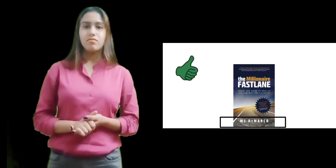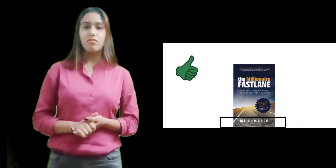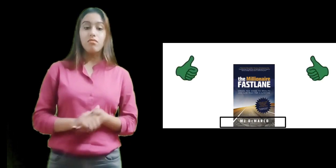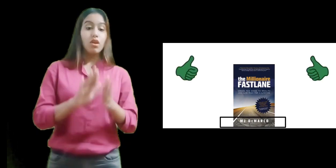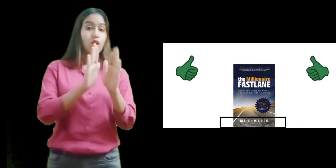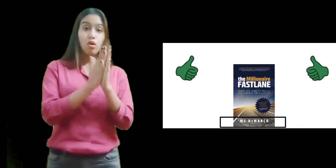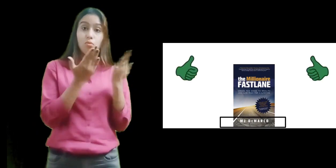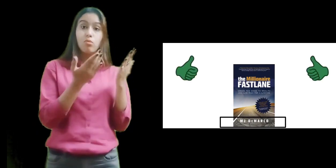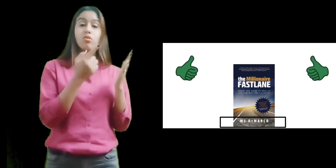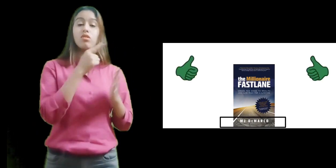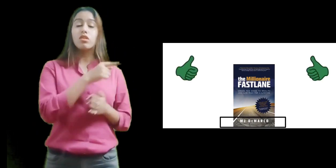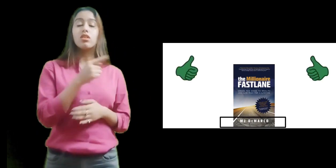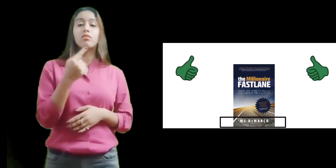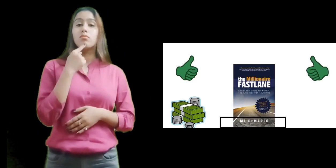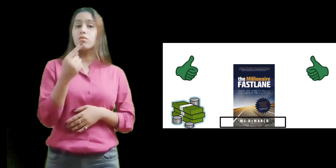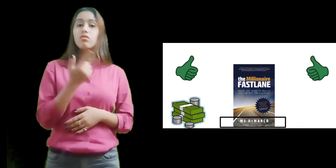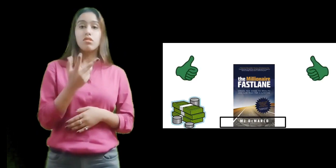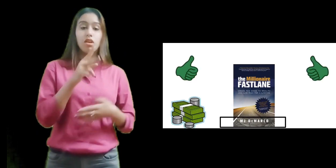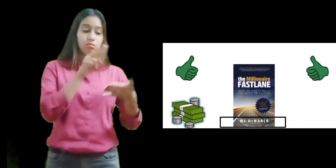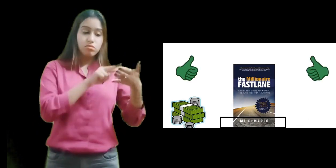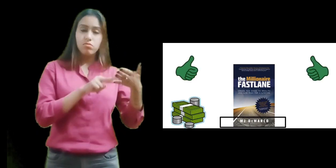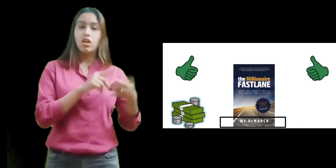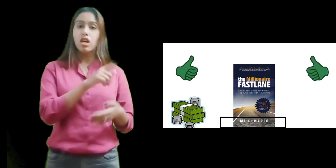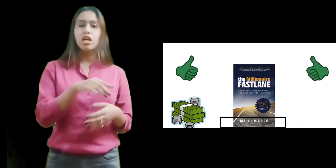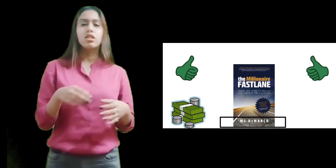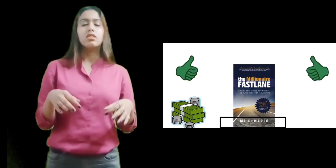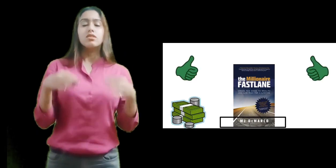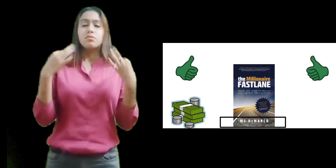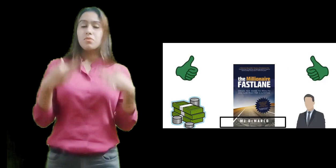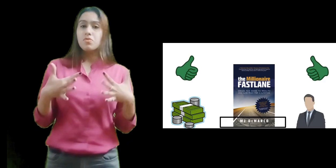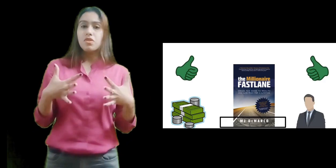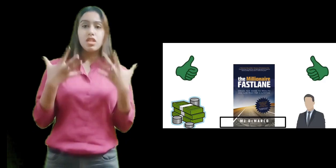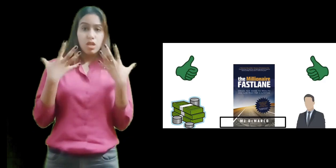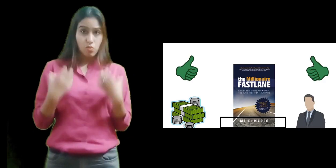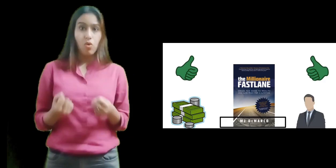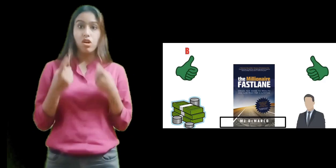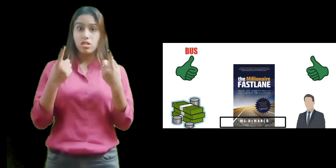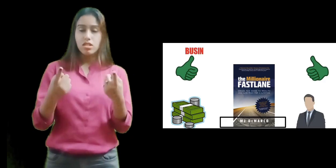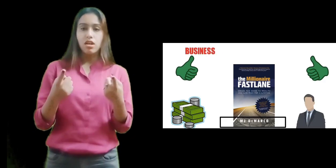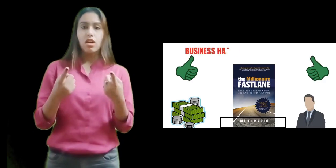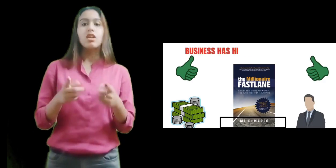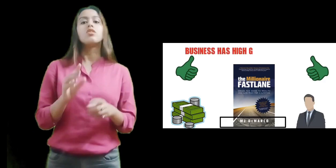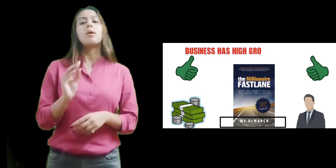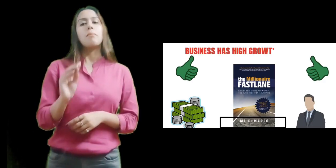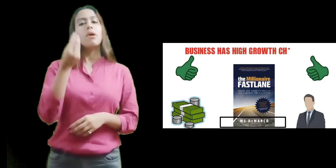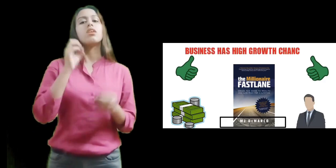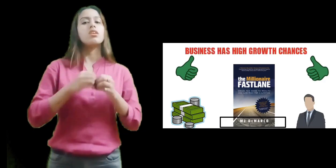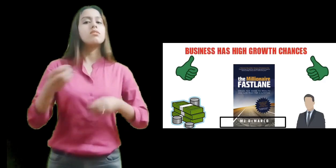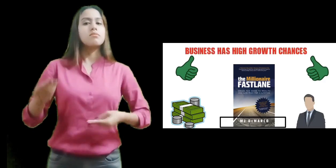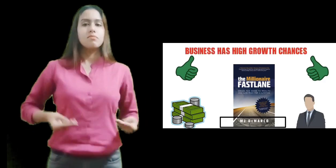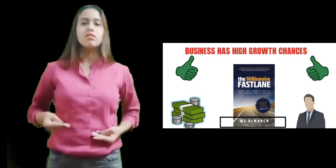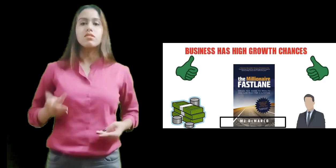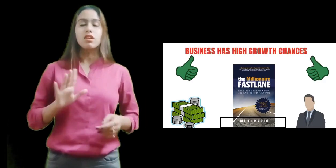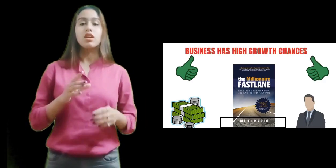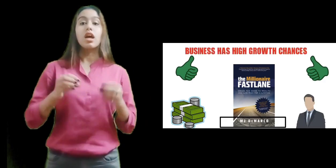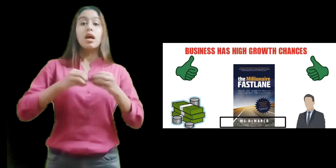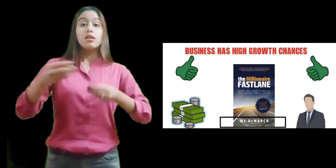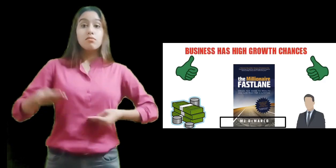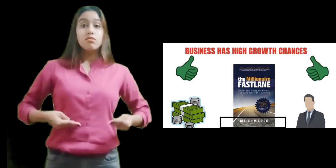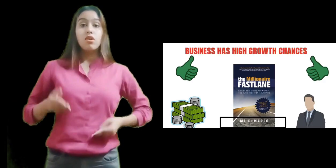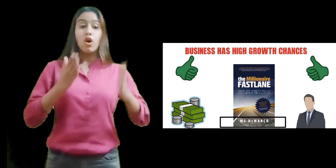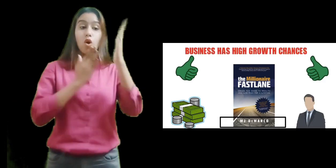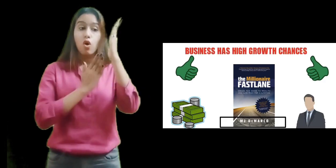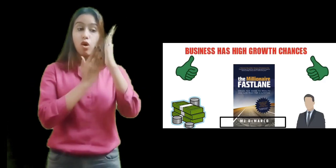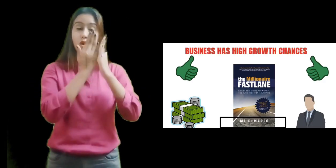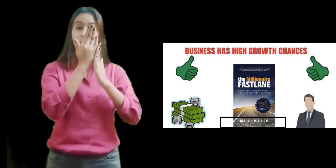सबसे बेस्ट ऑप्शन, सबसे जल्दी अमीर होने का है एंटरप्रेन्योर बनना। क्यों? क्योंकि बिजनेस में आपके पास ग्रोथ के बहुत ऑप्शंस होते हैं।